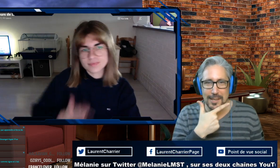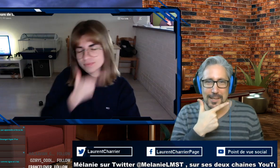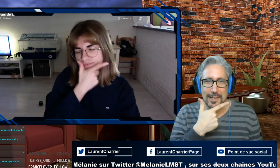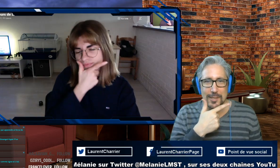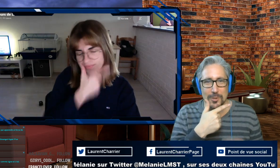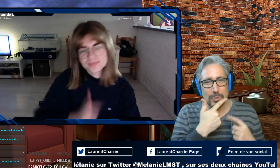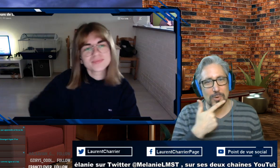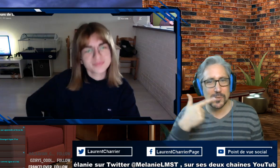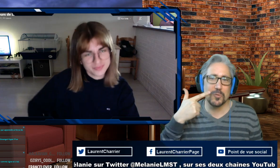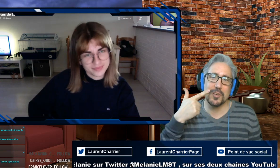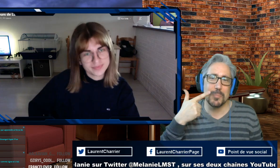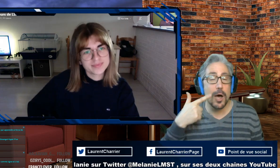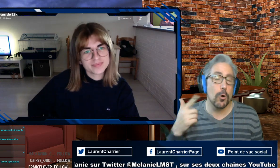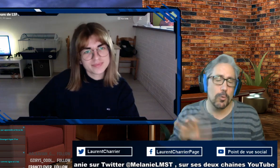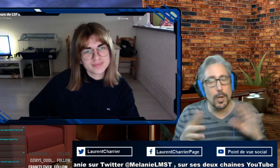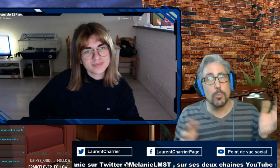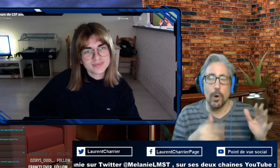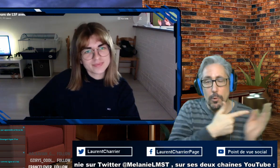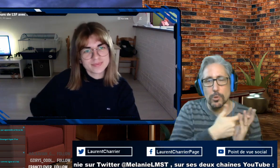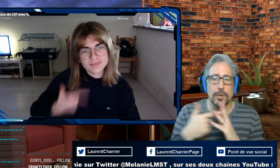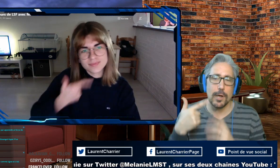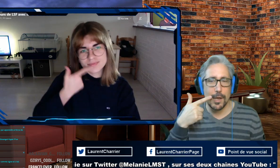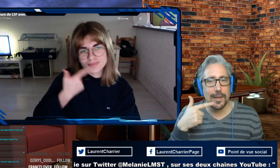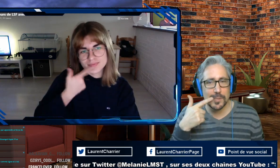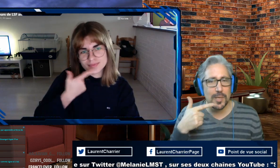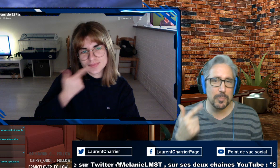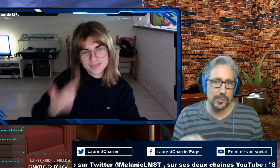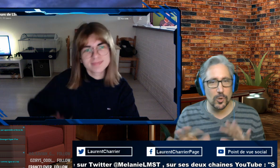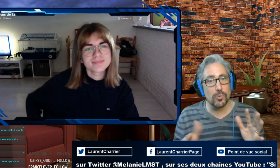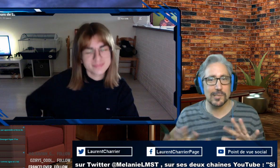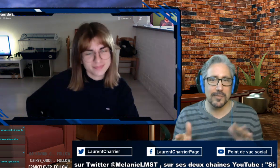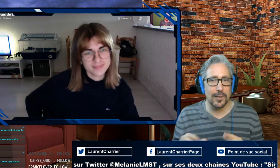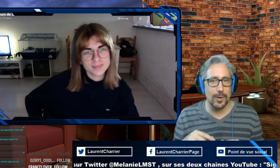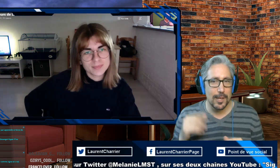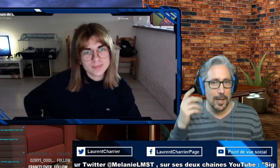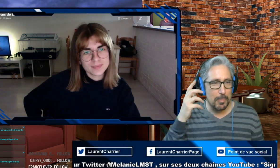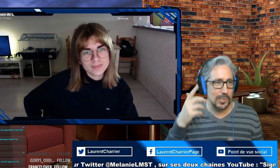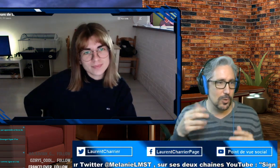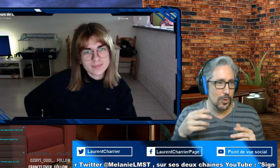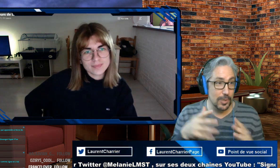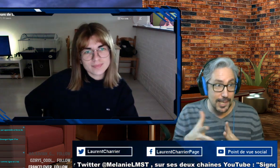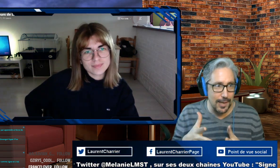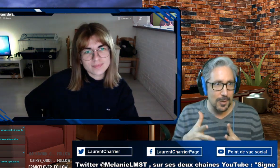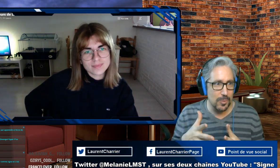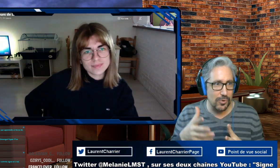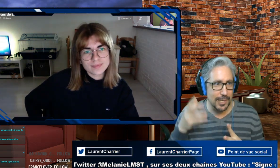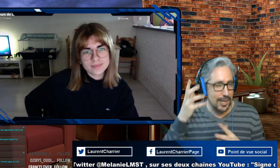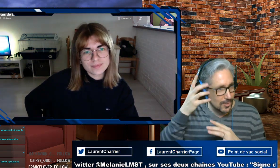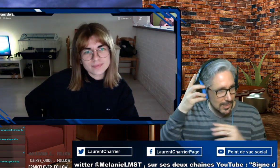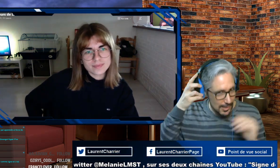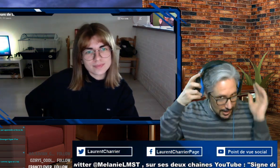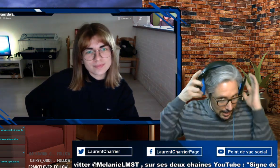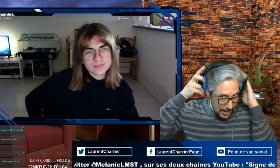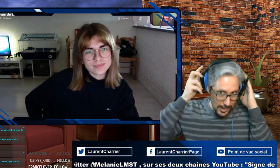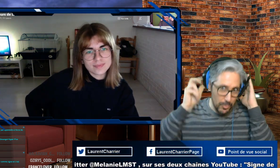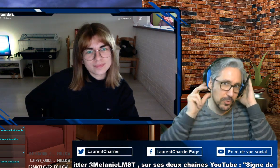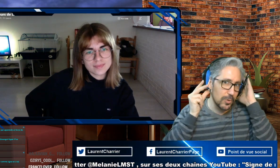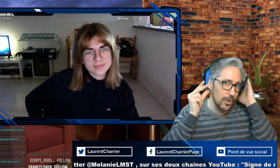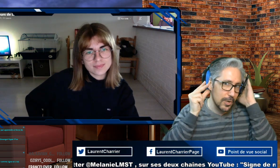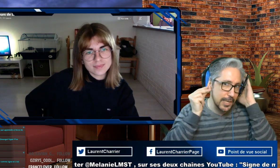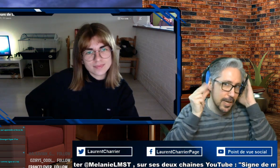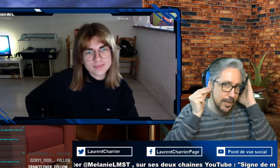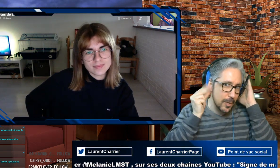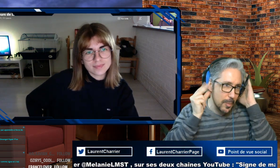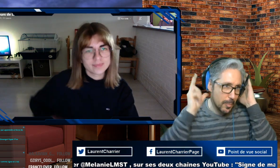lesbienne et que du coup ils ont fait bah ouais, bon, allez, on change lesbienne parce que bon, ça va quoi, parce que gay pour les garçons c'est